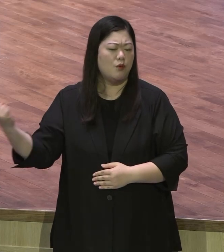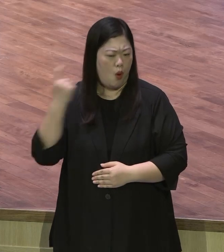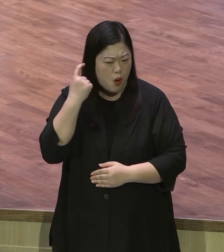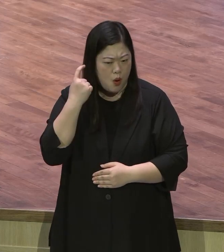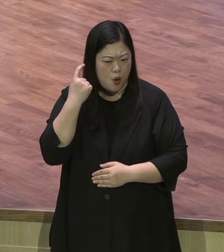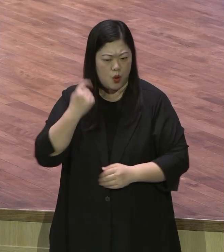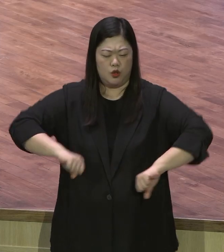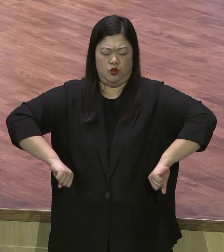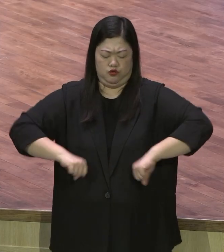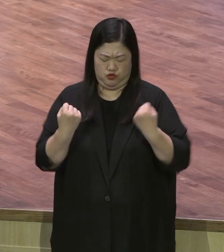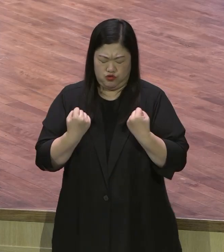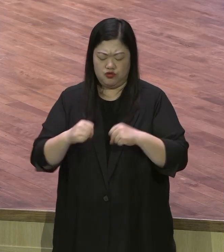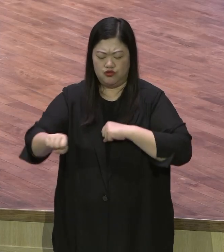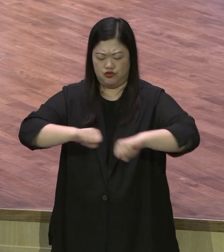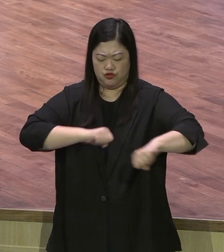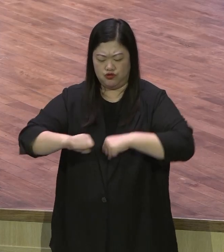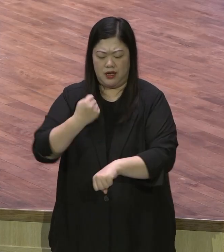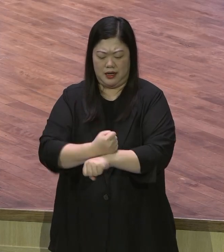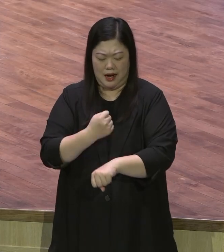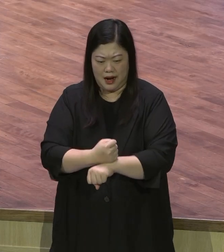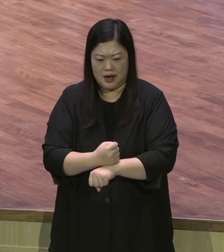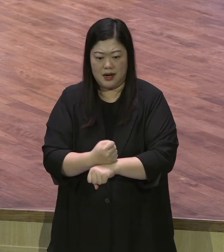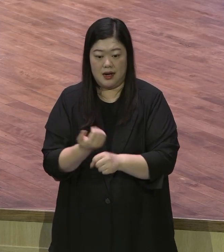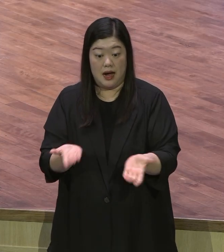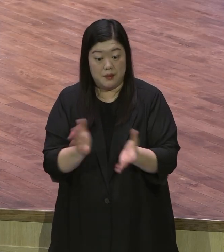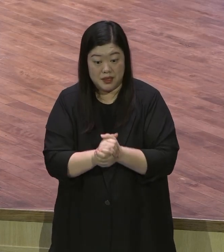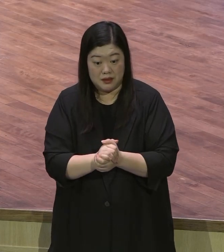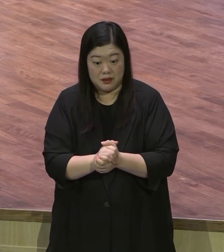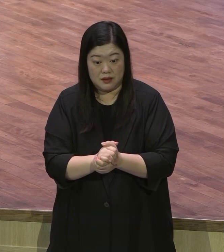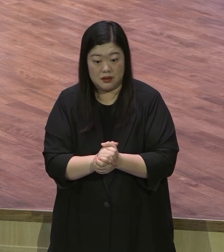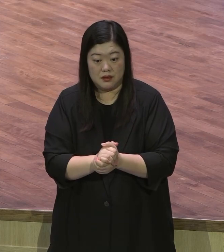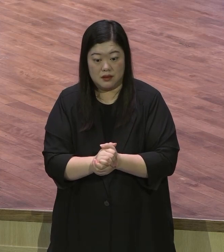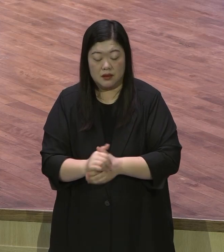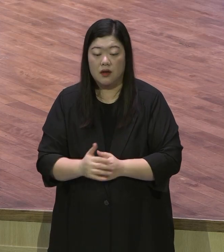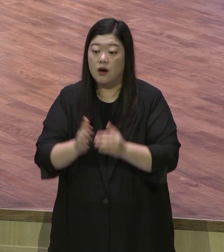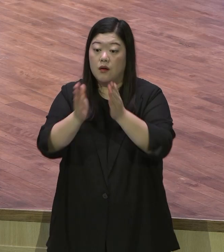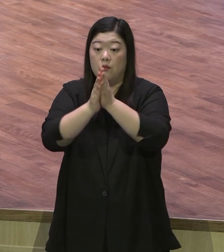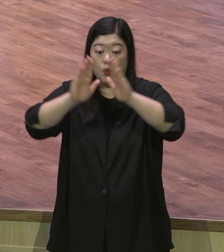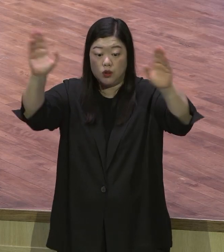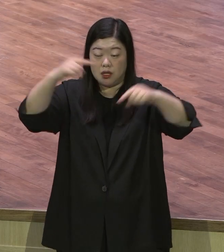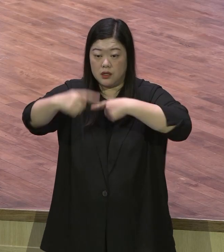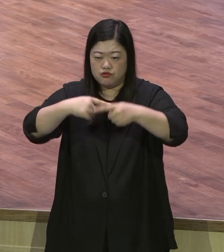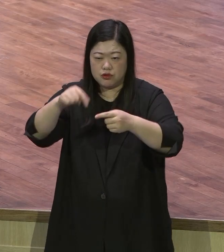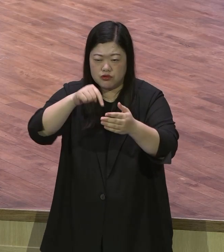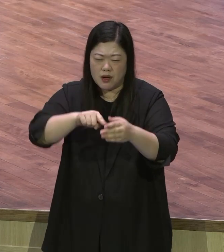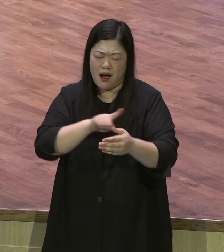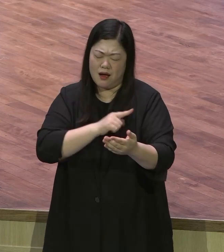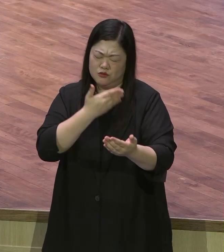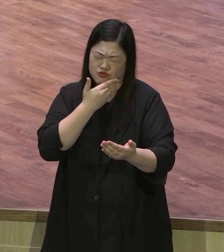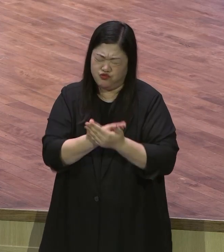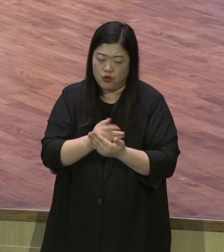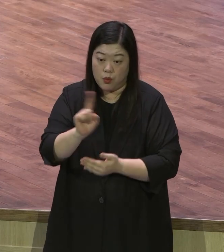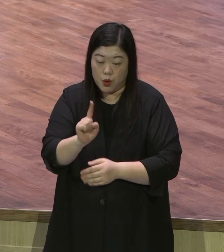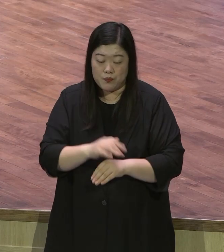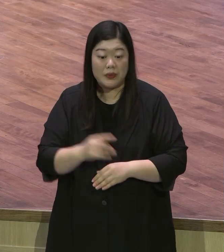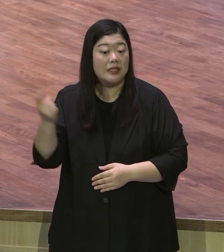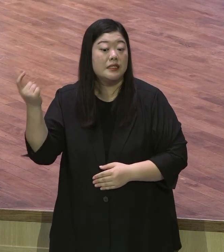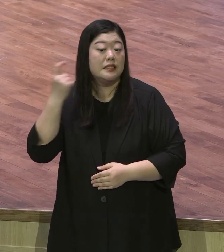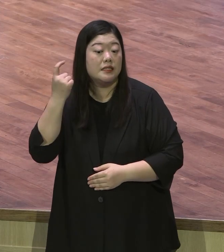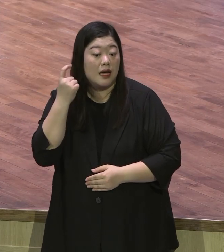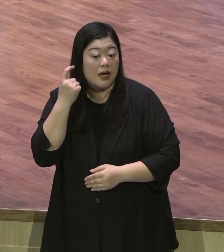준행하라. 모세가 결론적으로 하는 말이에요. 말씀을 듣고 준행하라. 여기서 듣는다 이 말은